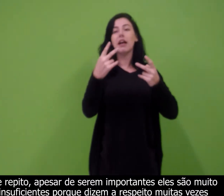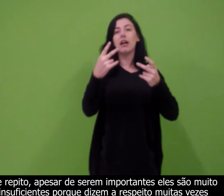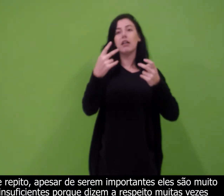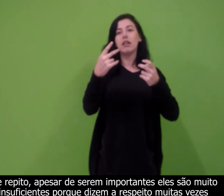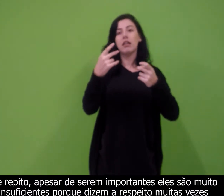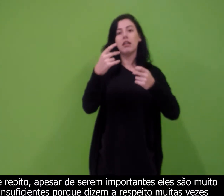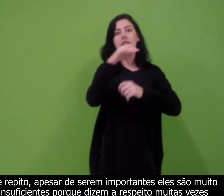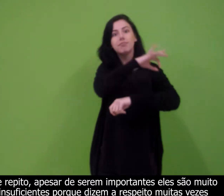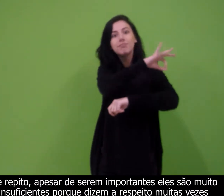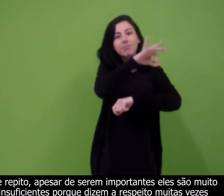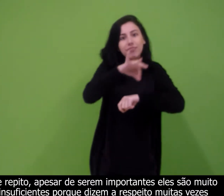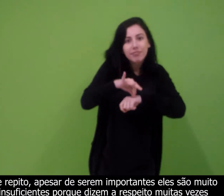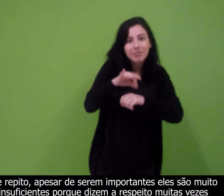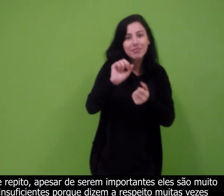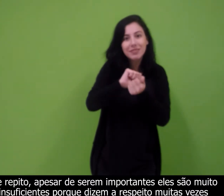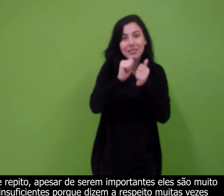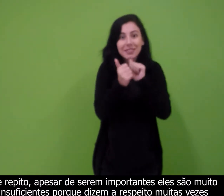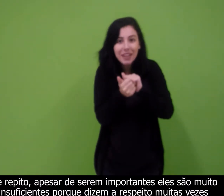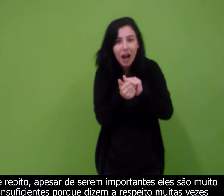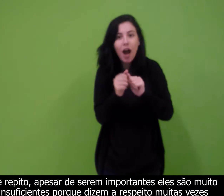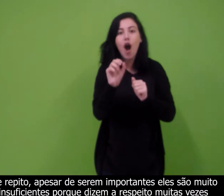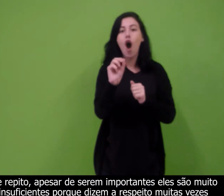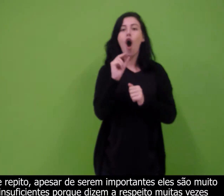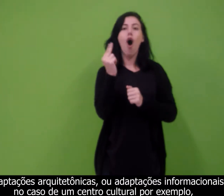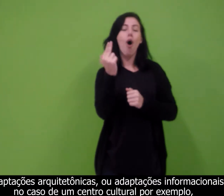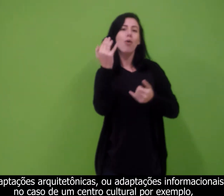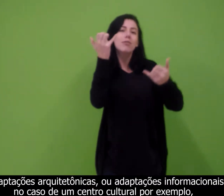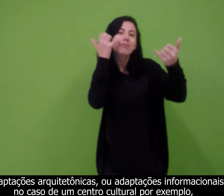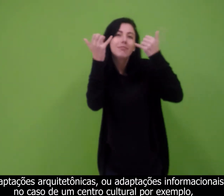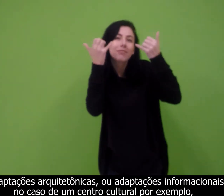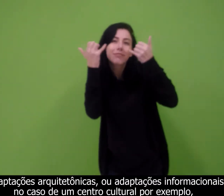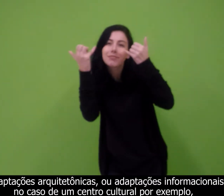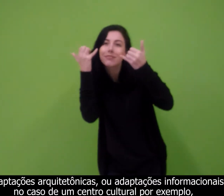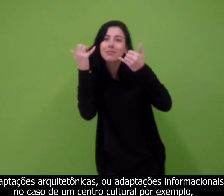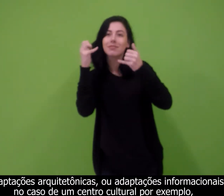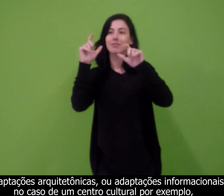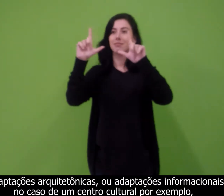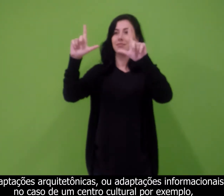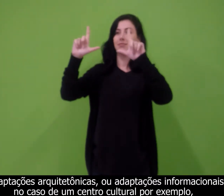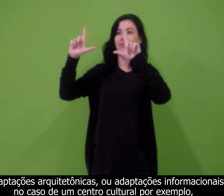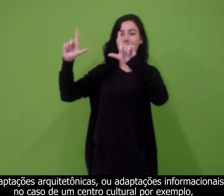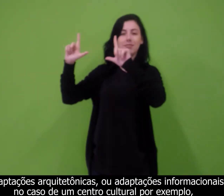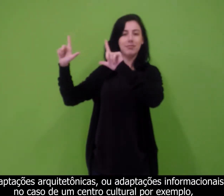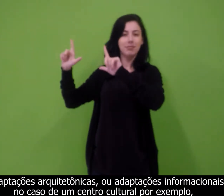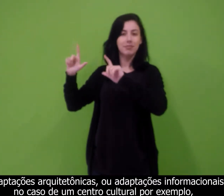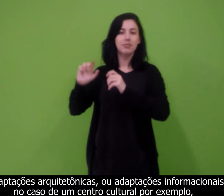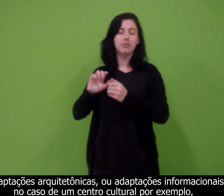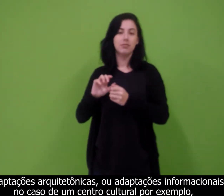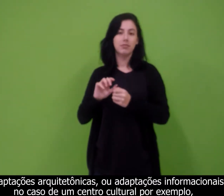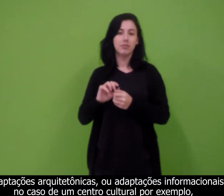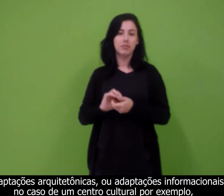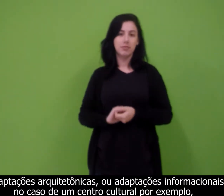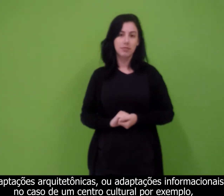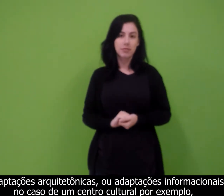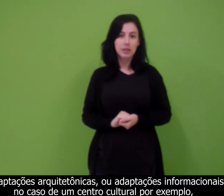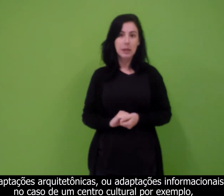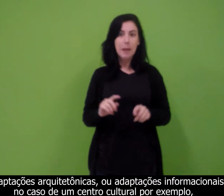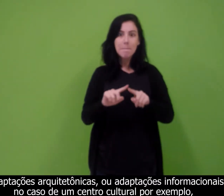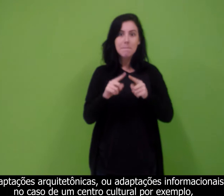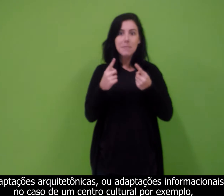insuficientes, porque eles dizem respeito, muitas vezes, a adaptações arquitetônicas ou adaptações informacionais, no